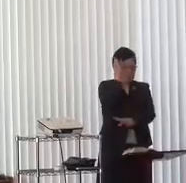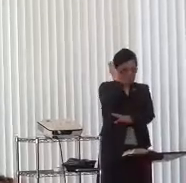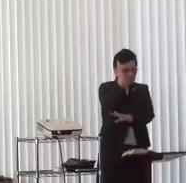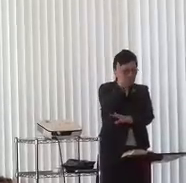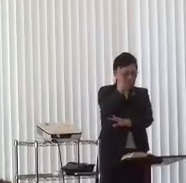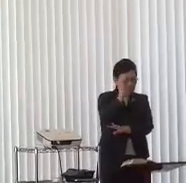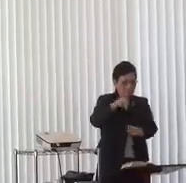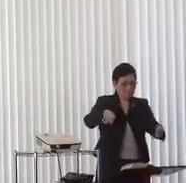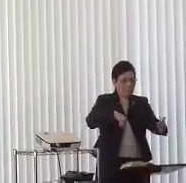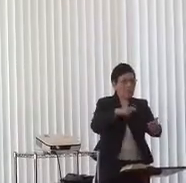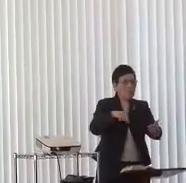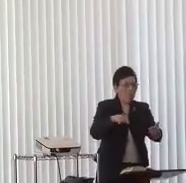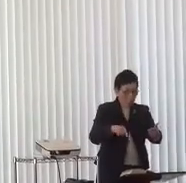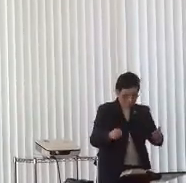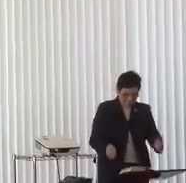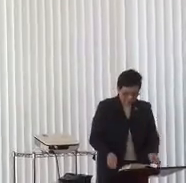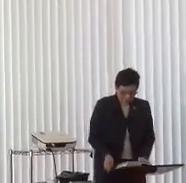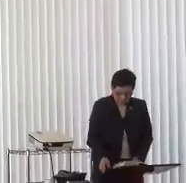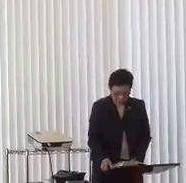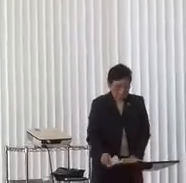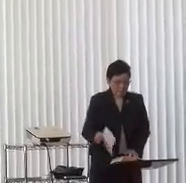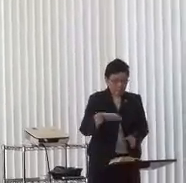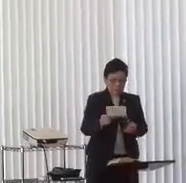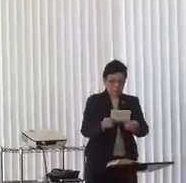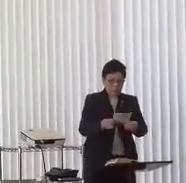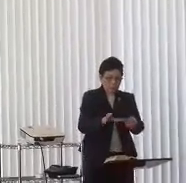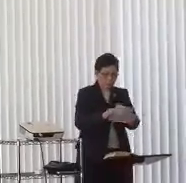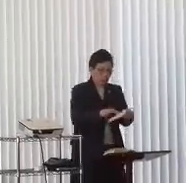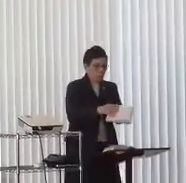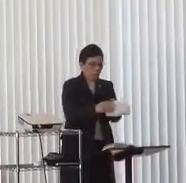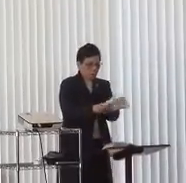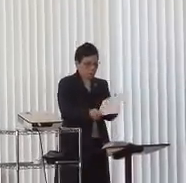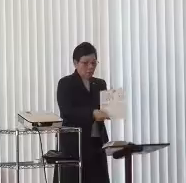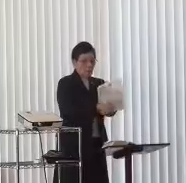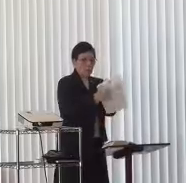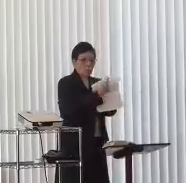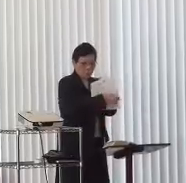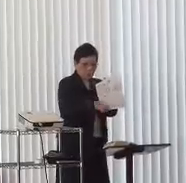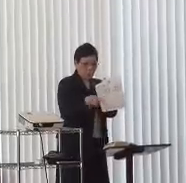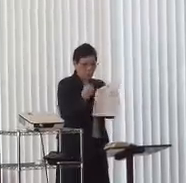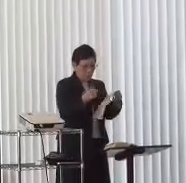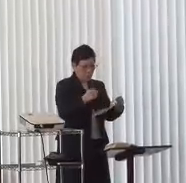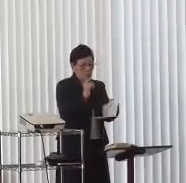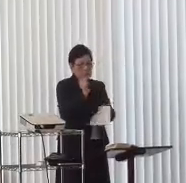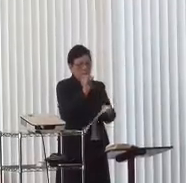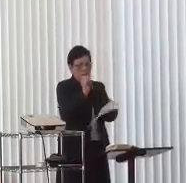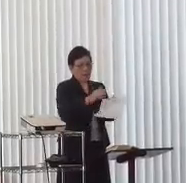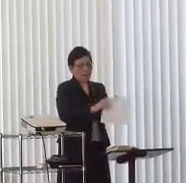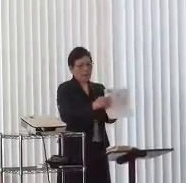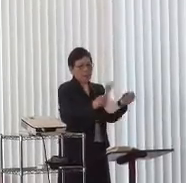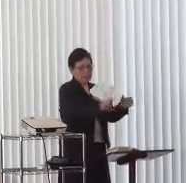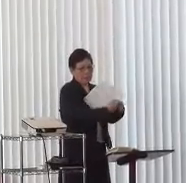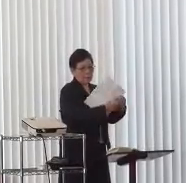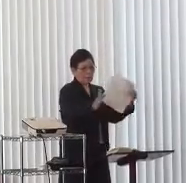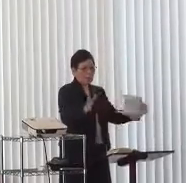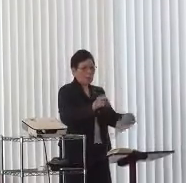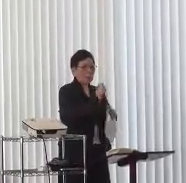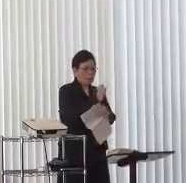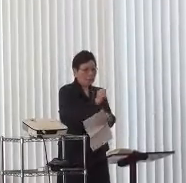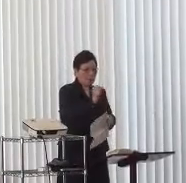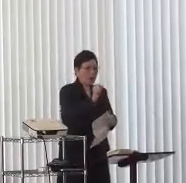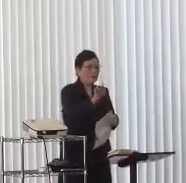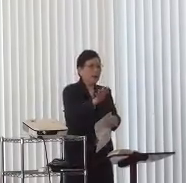容をですね、今日の週報のセルグループのしおりのところにまとめております。